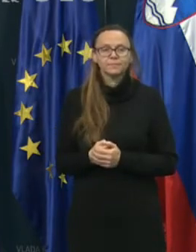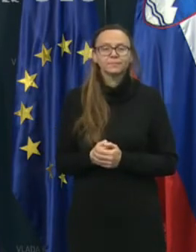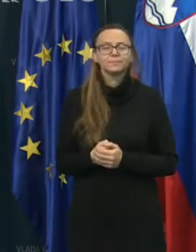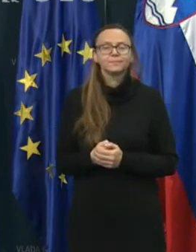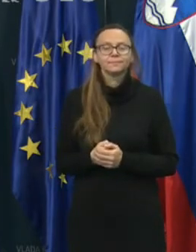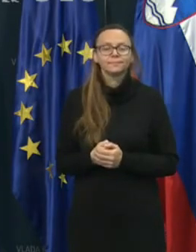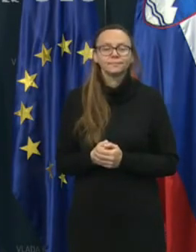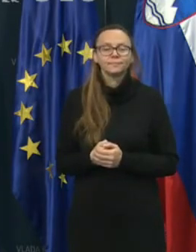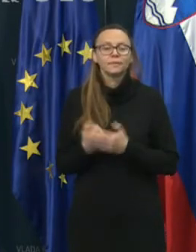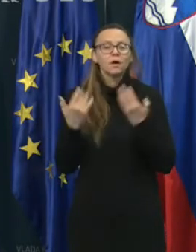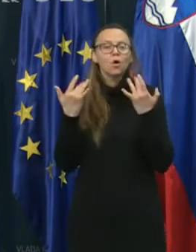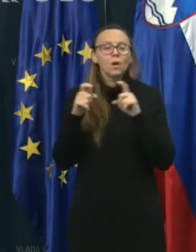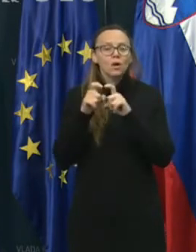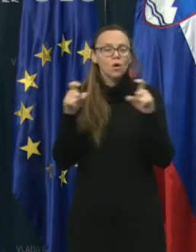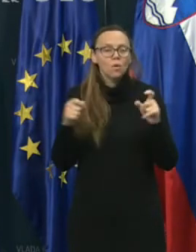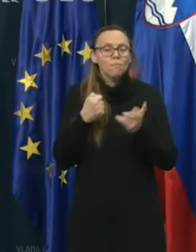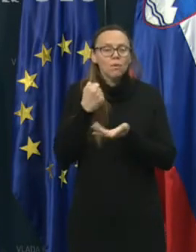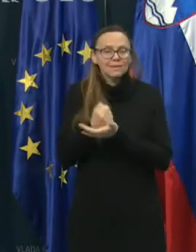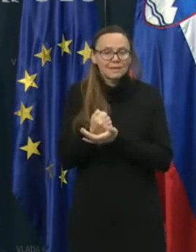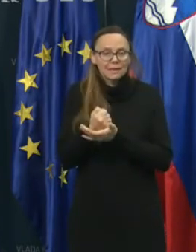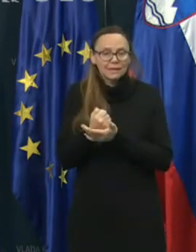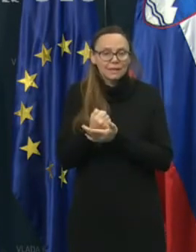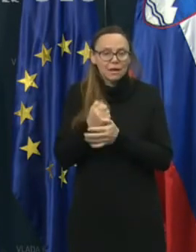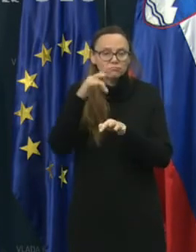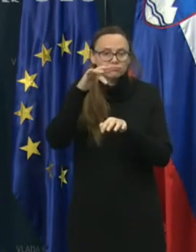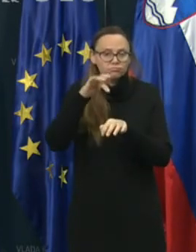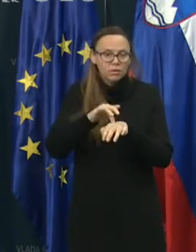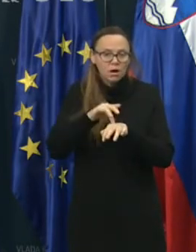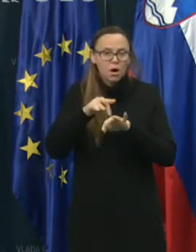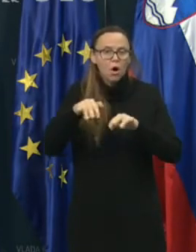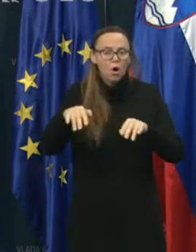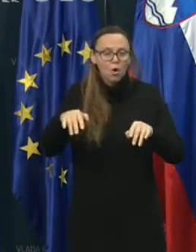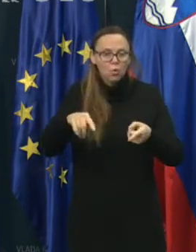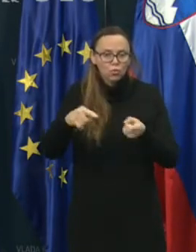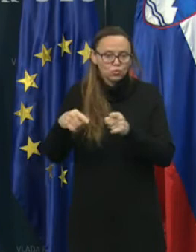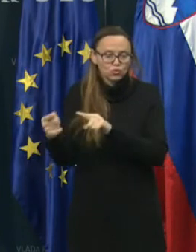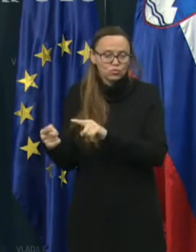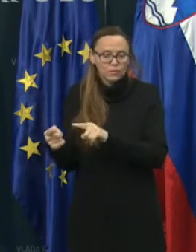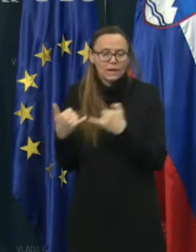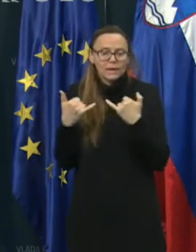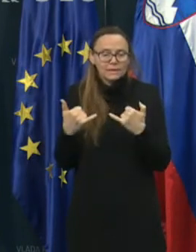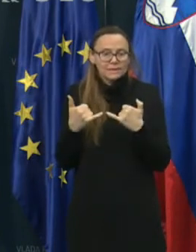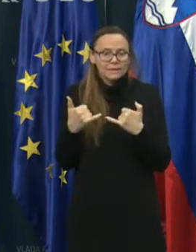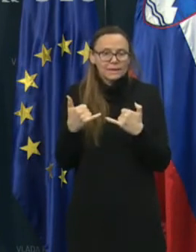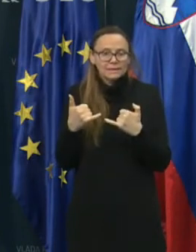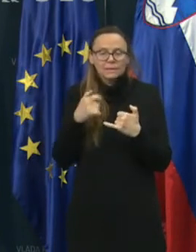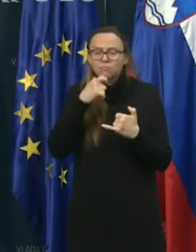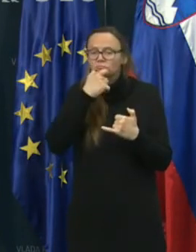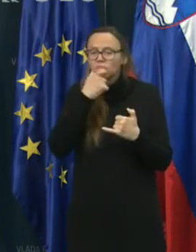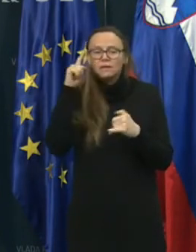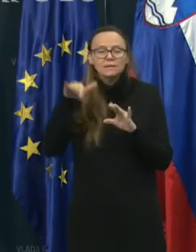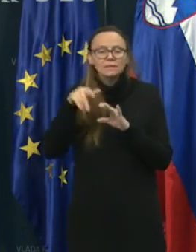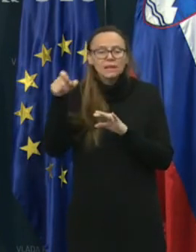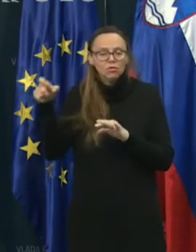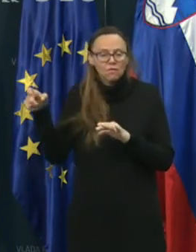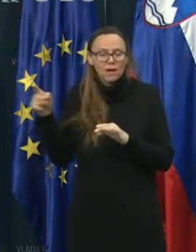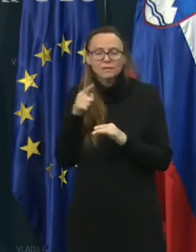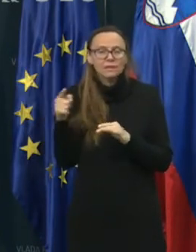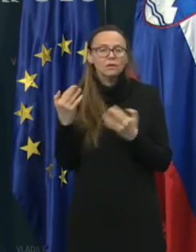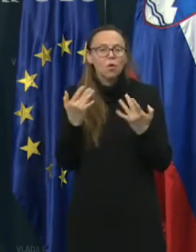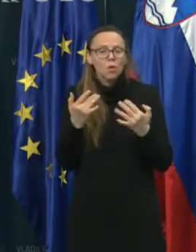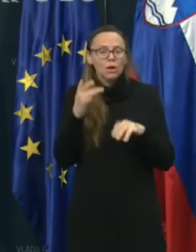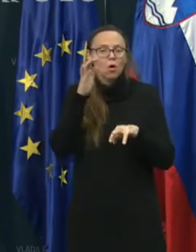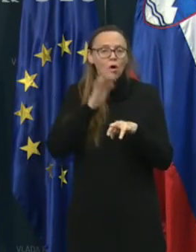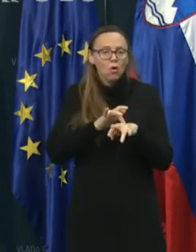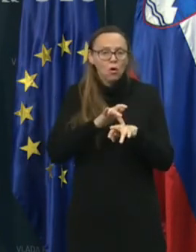so potrjene okužbe trenutno z stanovalci in koliko je okuženih zaposlenih